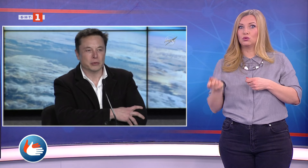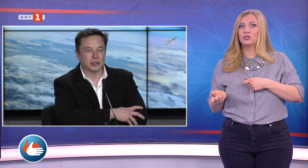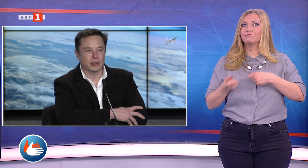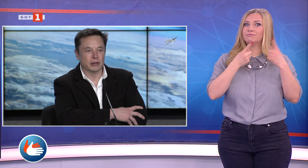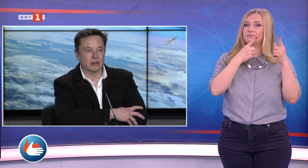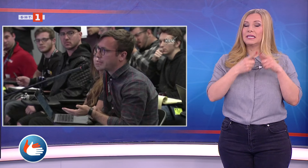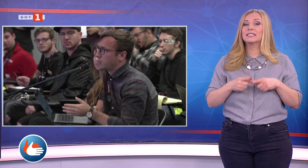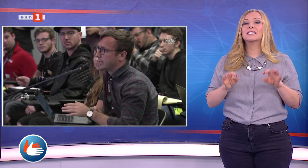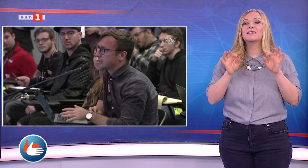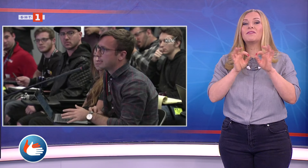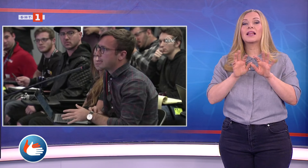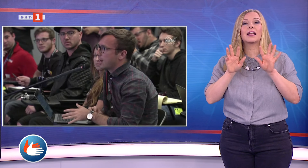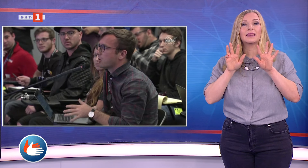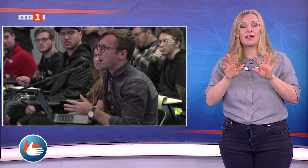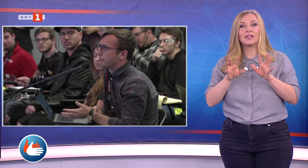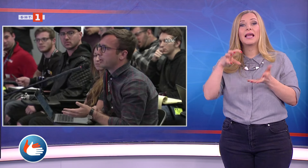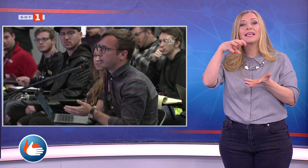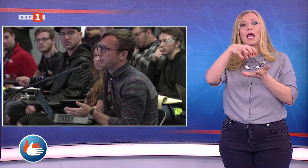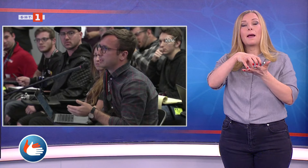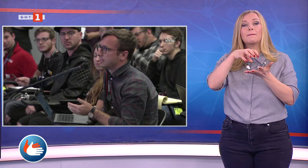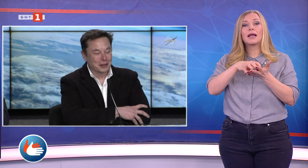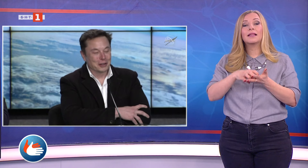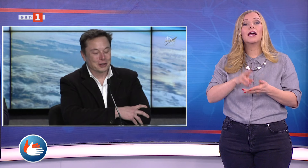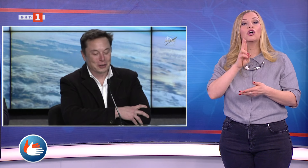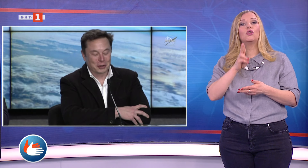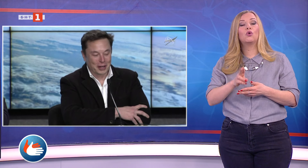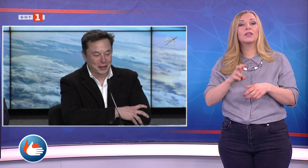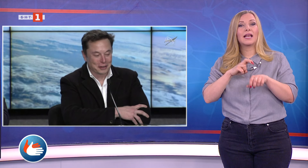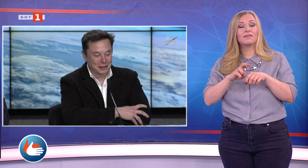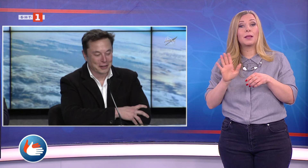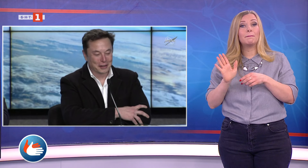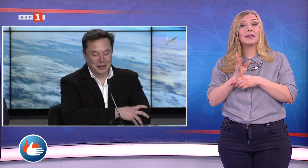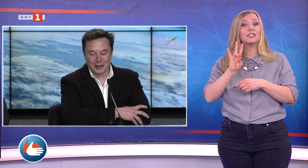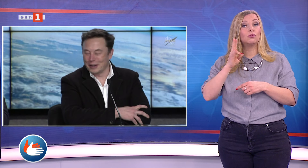9 и апарата Crew Dragon на 15 ноември 2020 година.